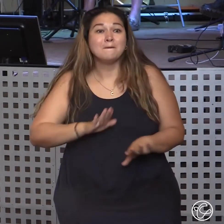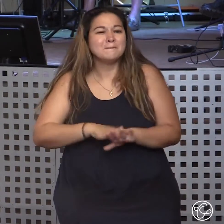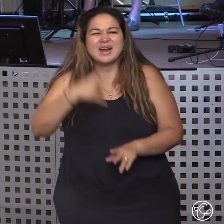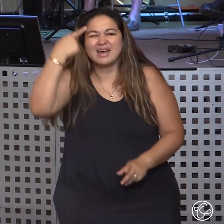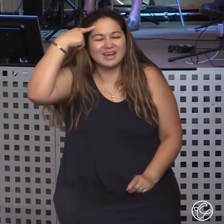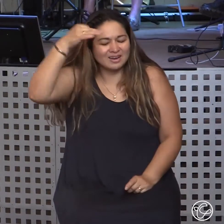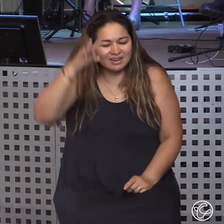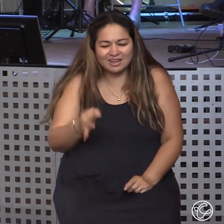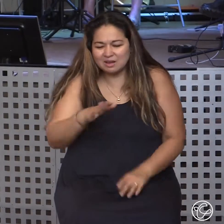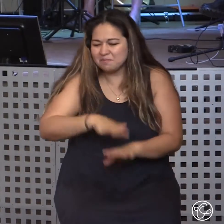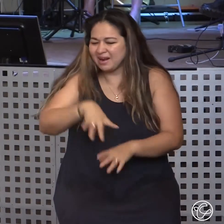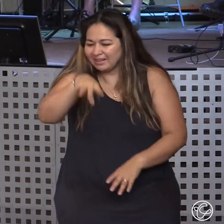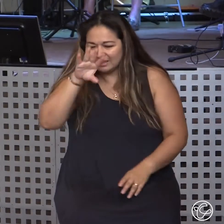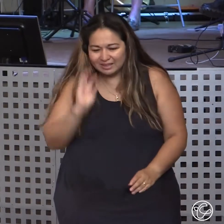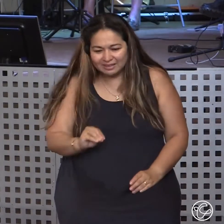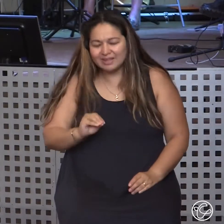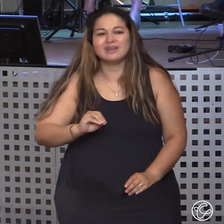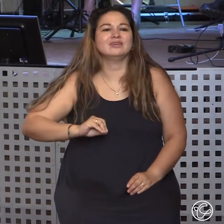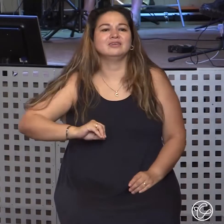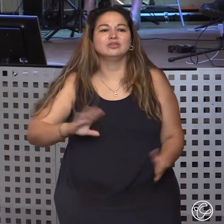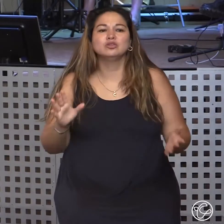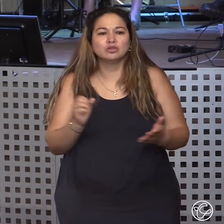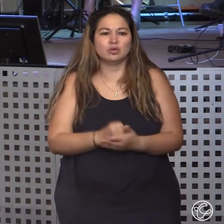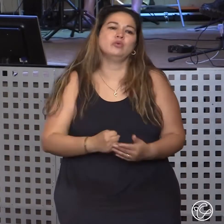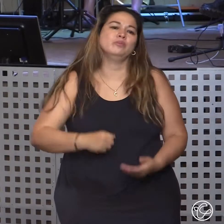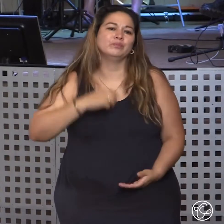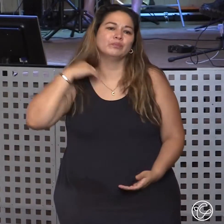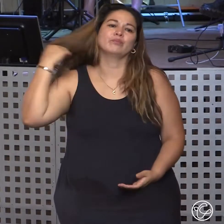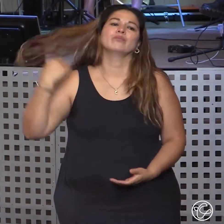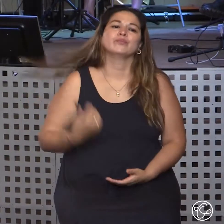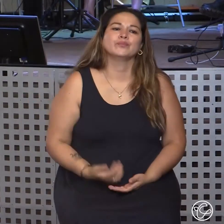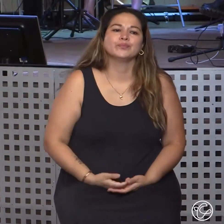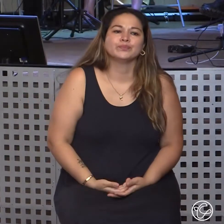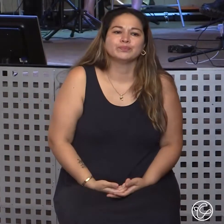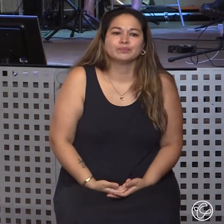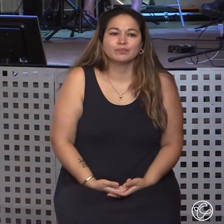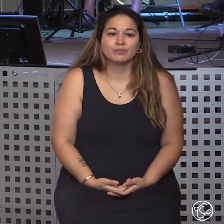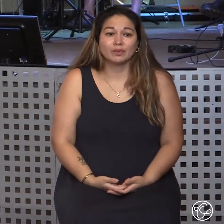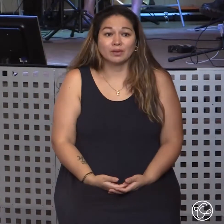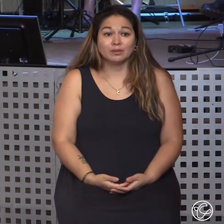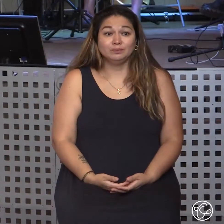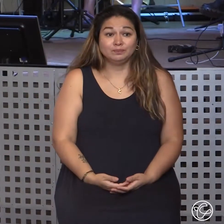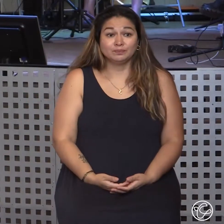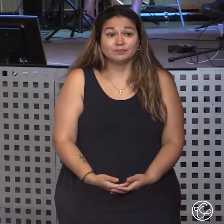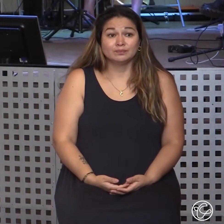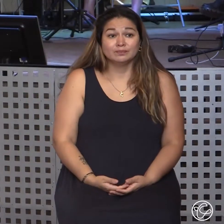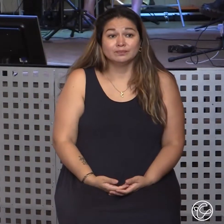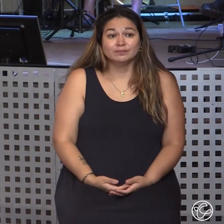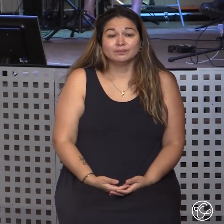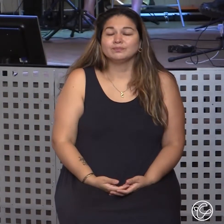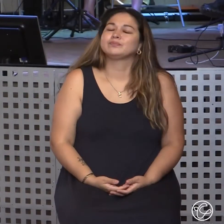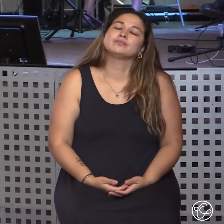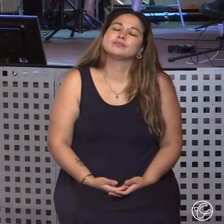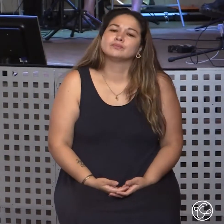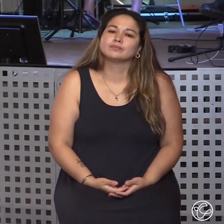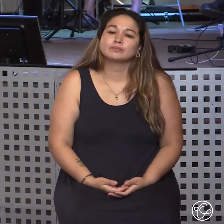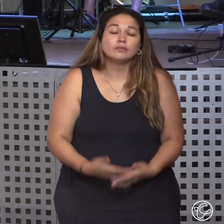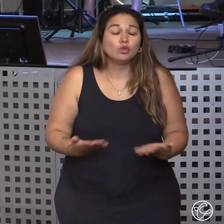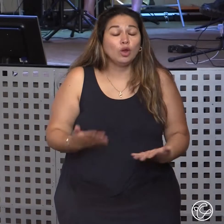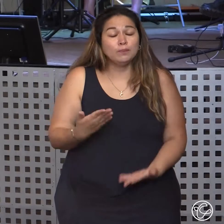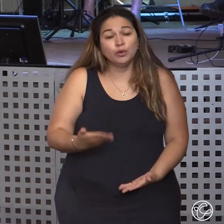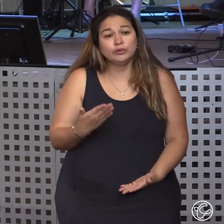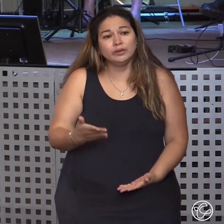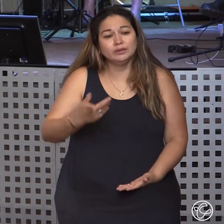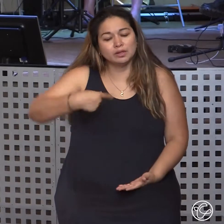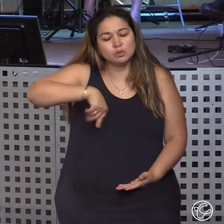de entender y de contabilizar. Mucho más allá. Ese es nuestro Dios. Ese es el espacio que yo quiero